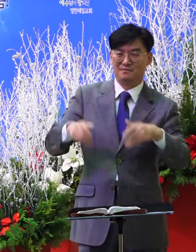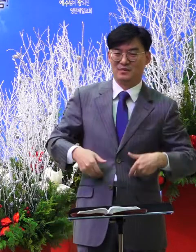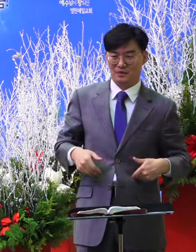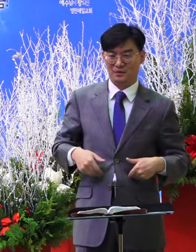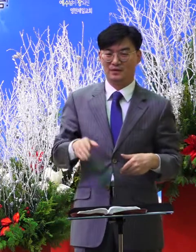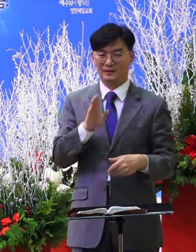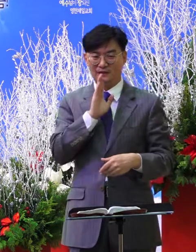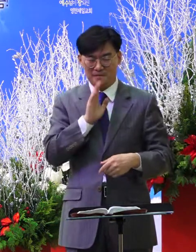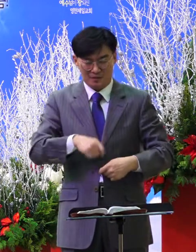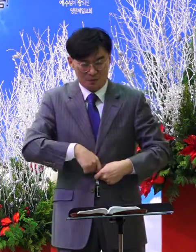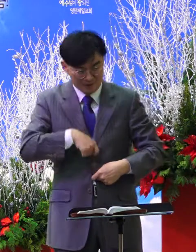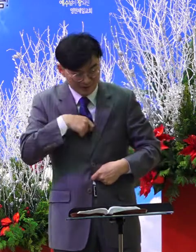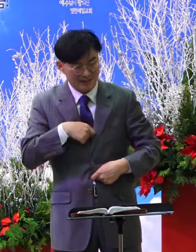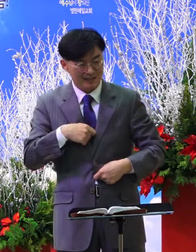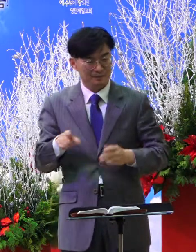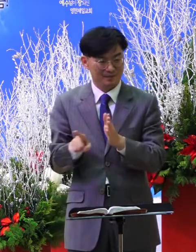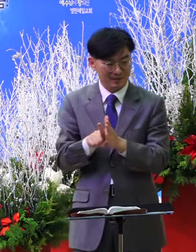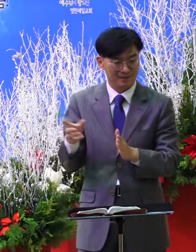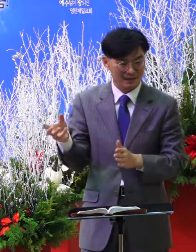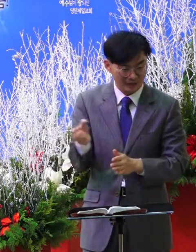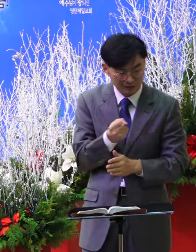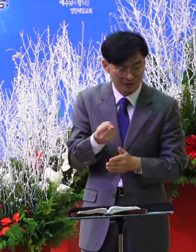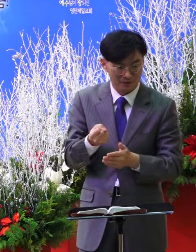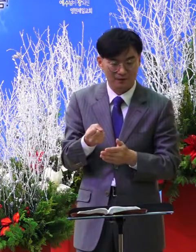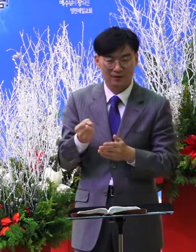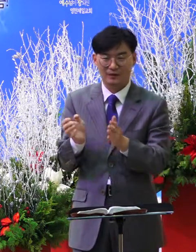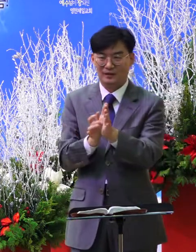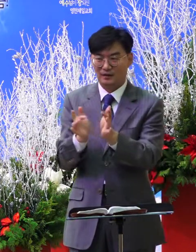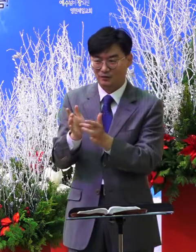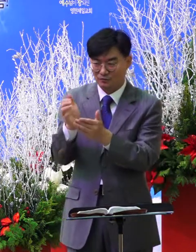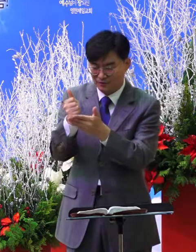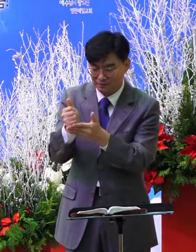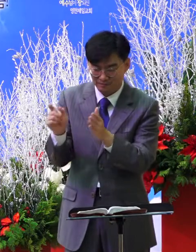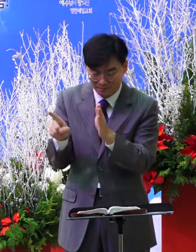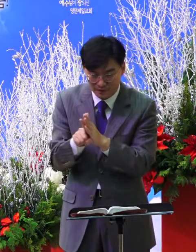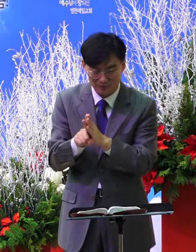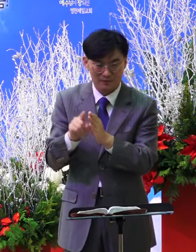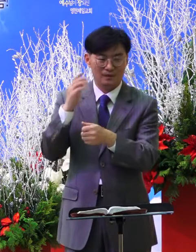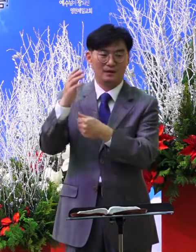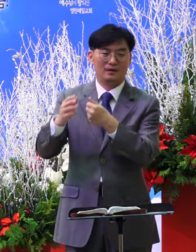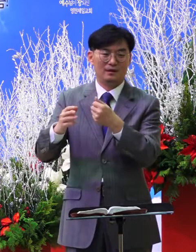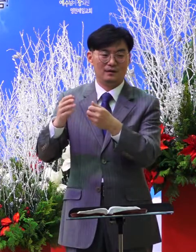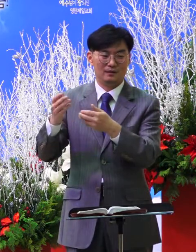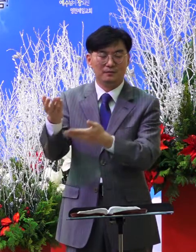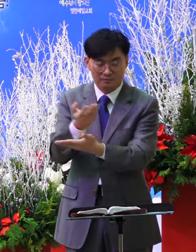신실한 삶을 살게 해달라고 기도하면서 살아갈 수 있기를 바랍니다.